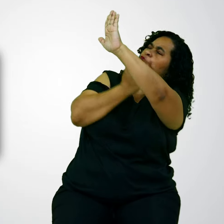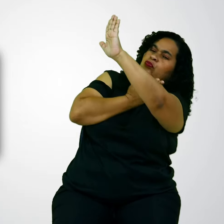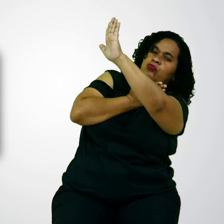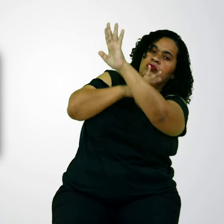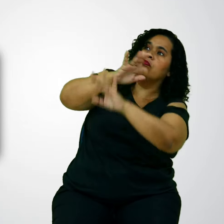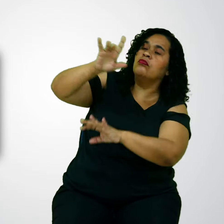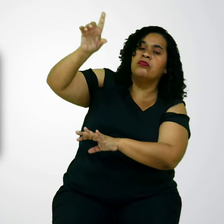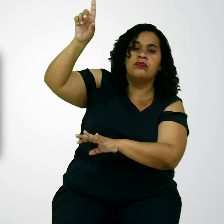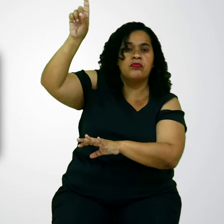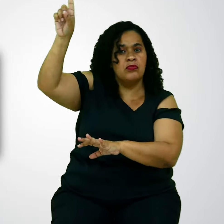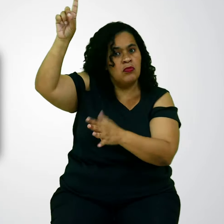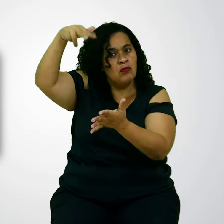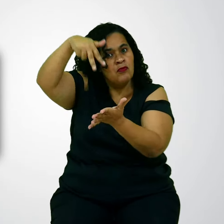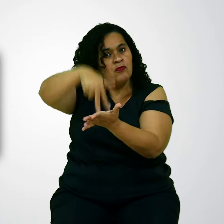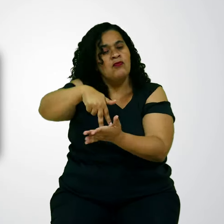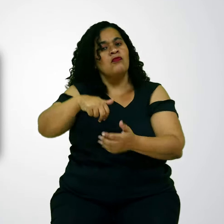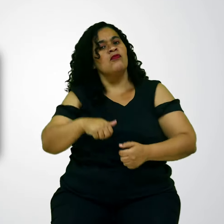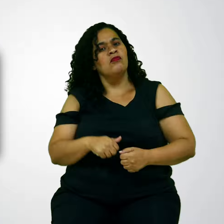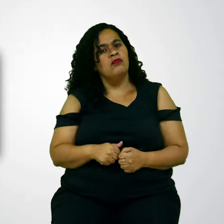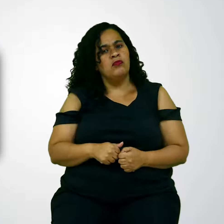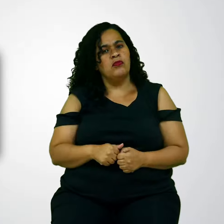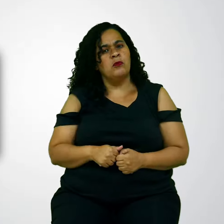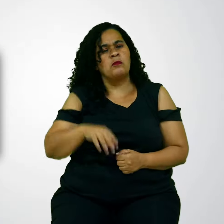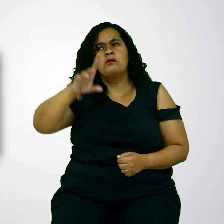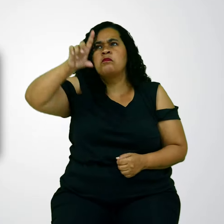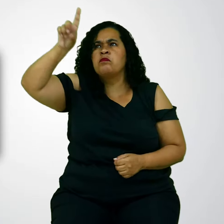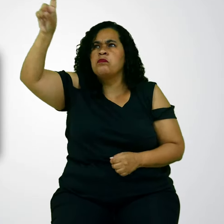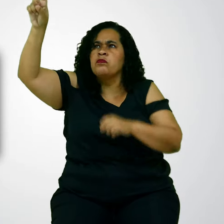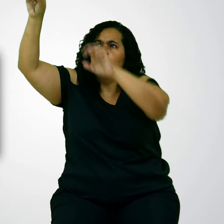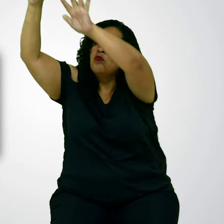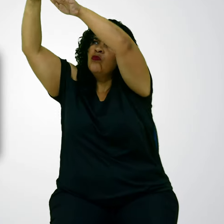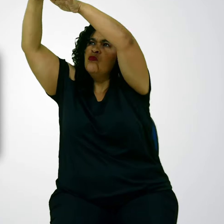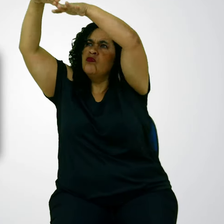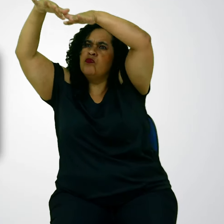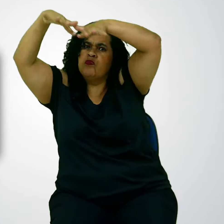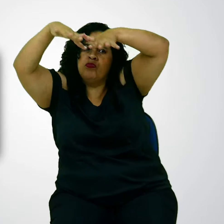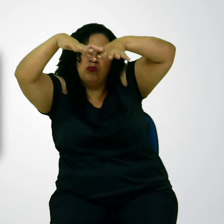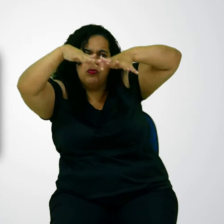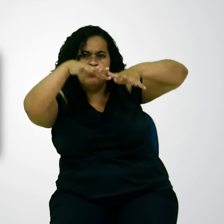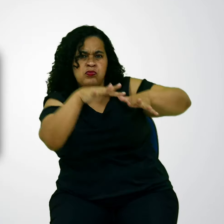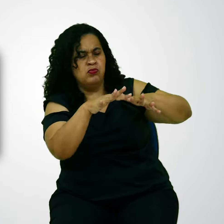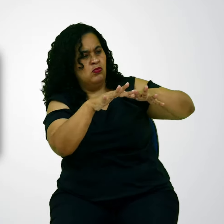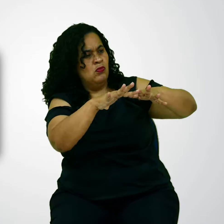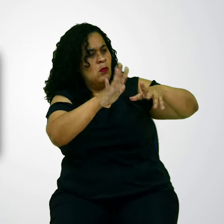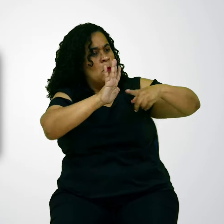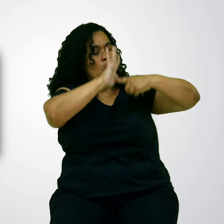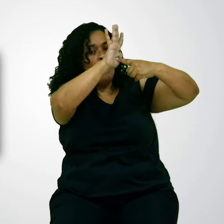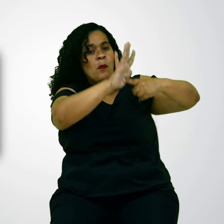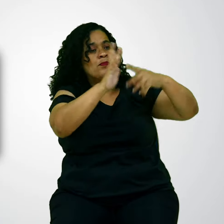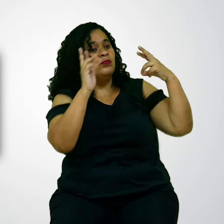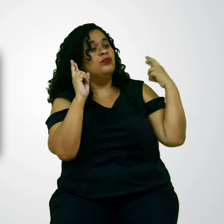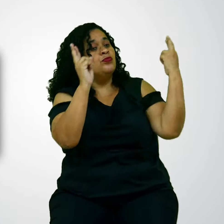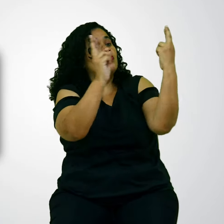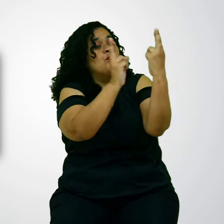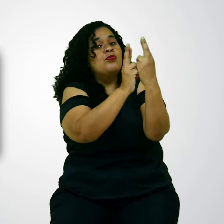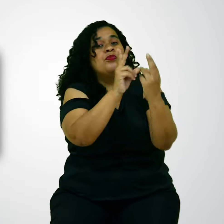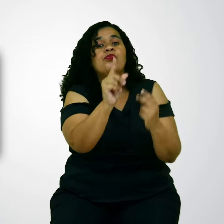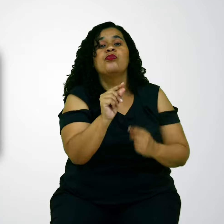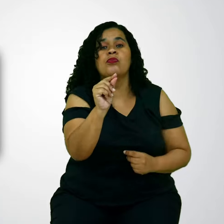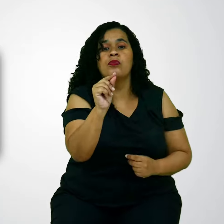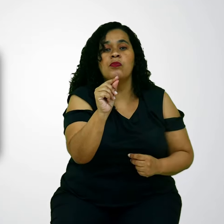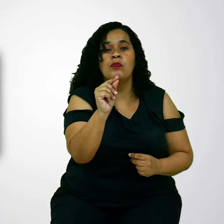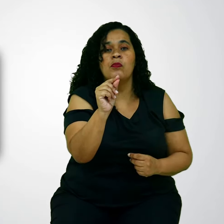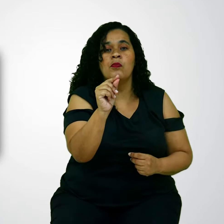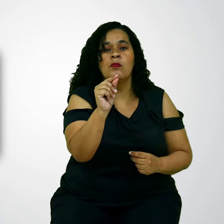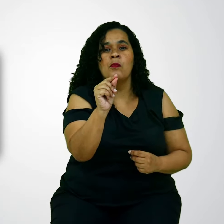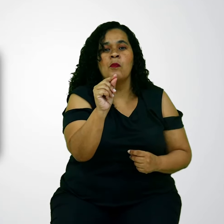um propósito de expandir o seu reino. E quem Deus manda para que o reino dele fosse inaugurado? Deus